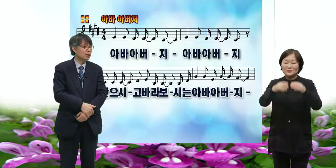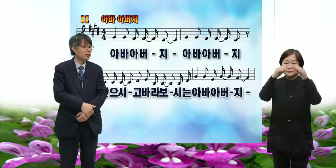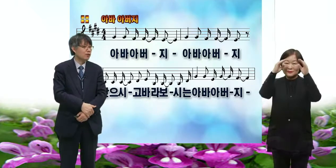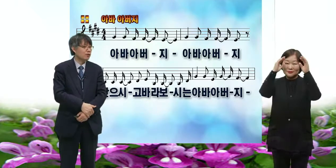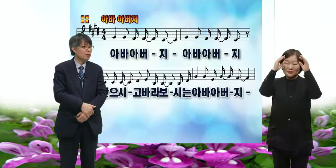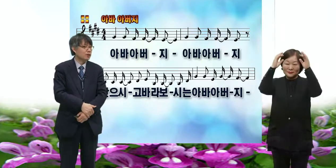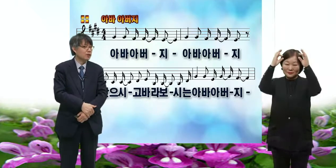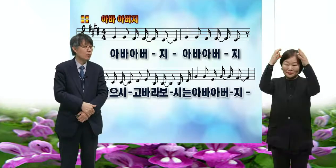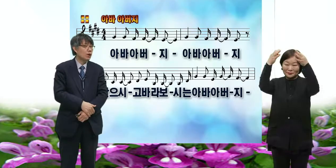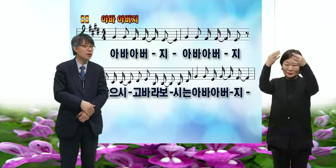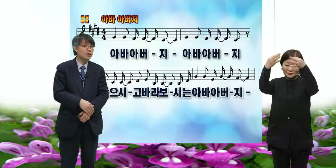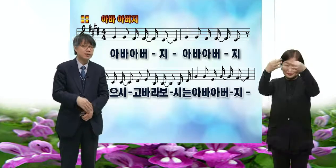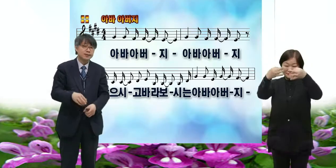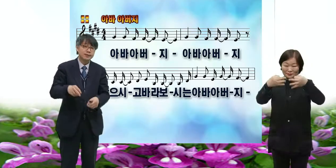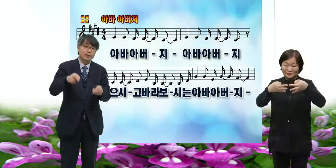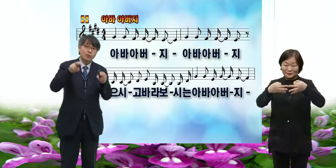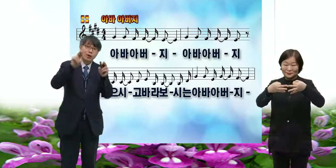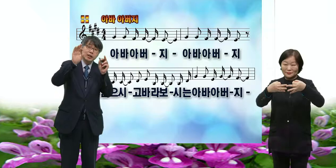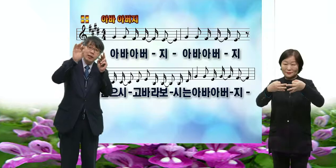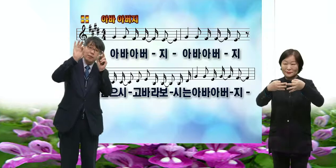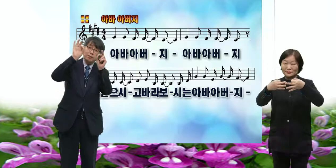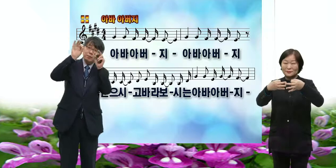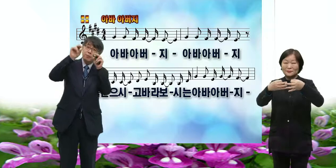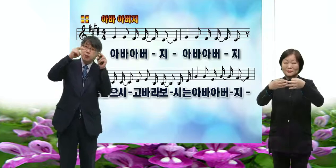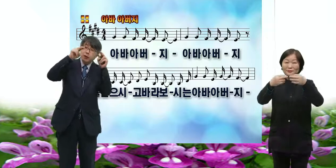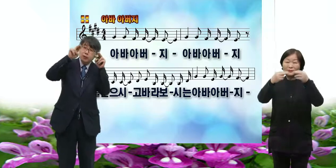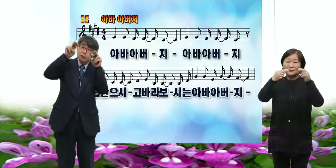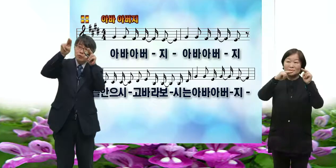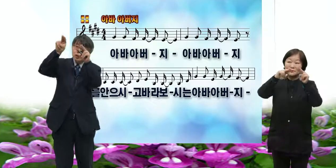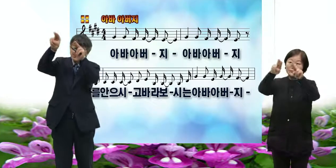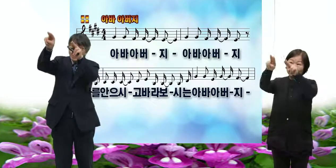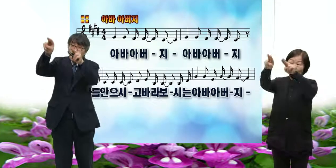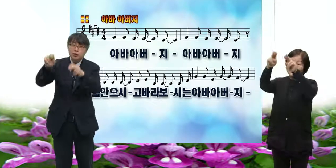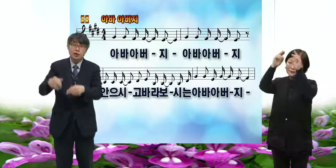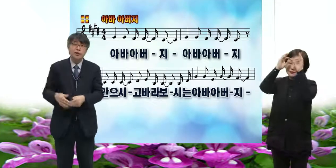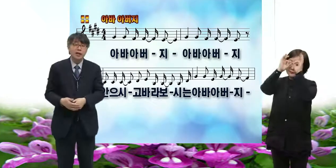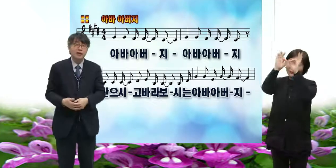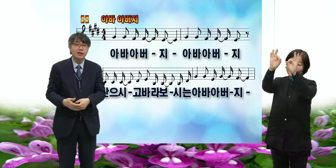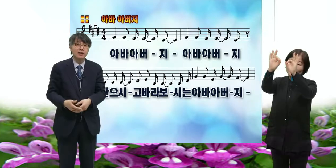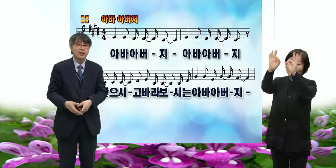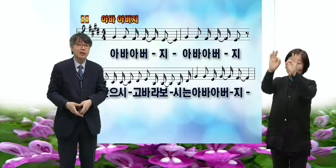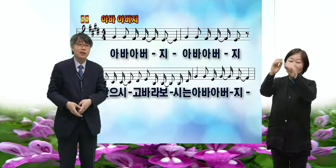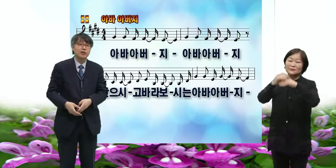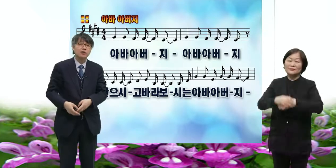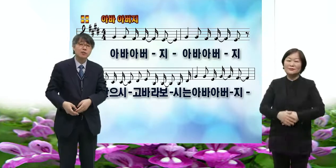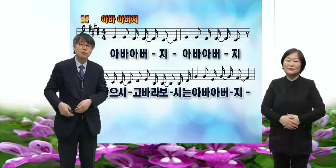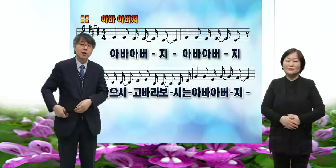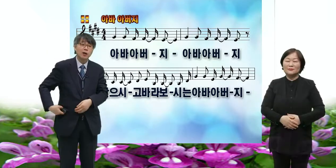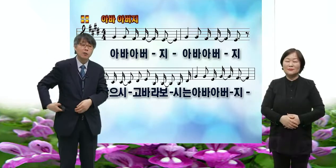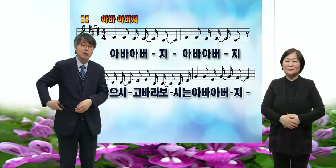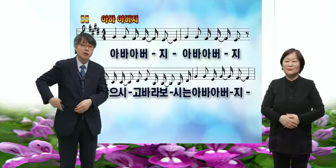할까요? 이제 원래는 뭔가 이렇게 눈으로 이렇게 바라보는 거 이렇게 하는데 지금 바라보는